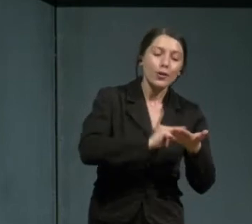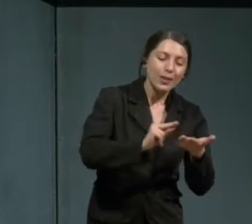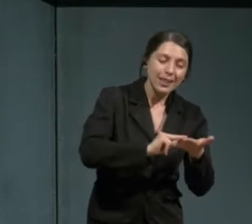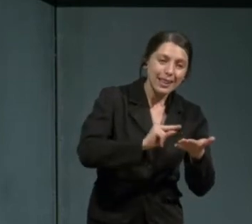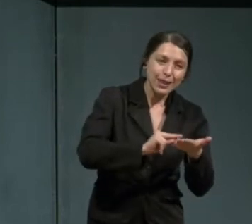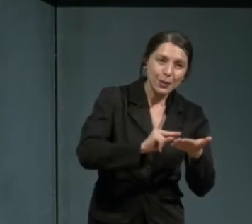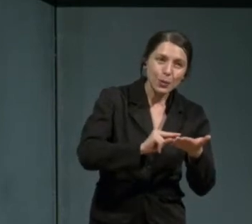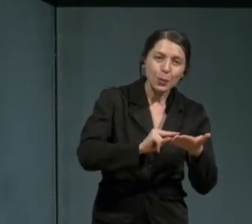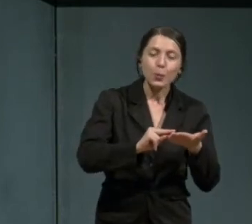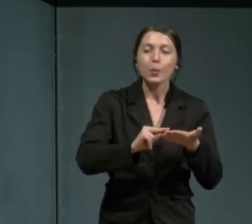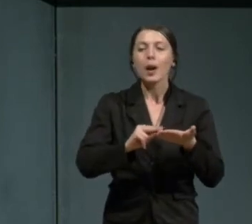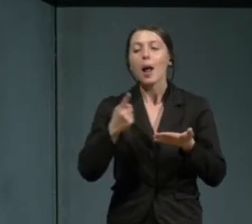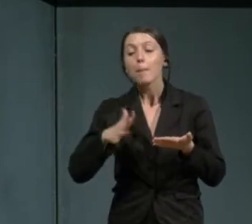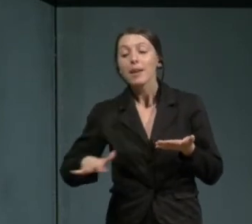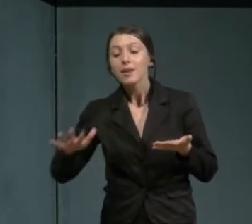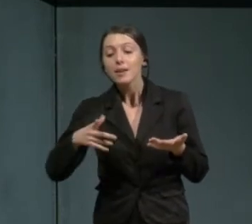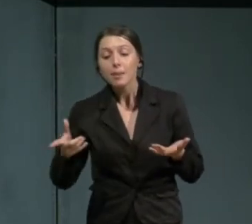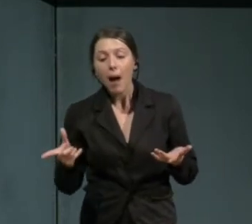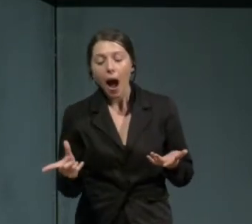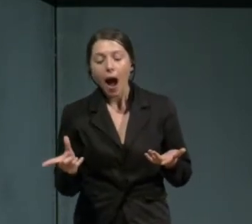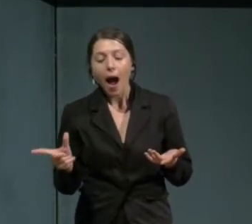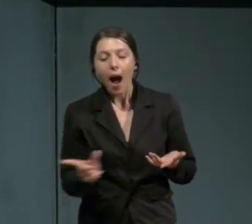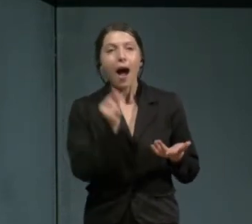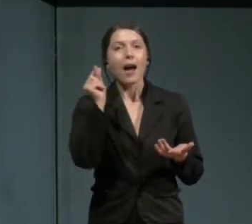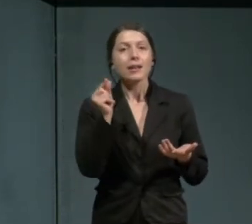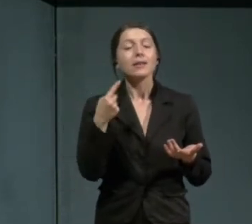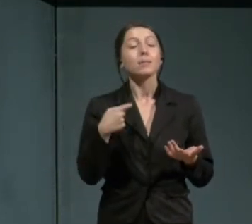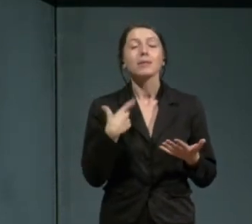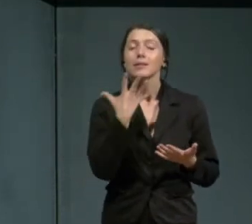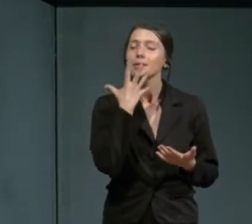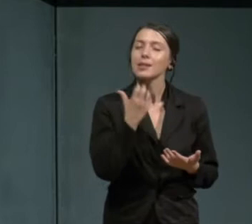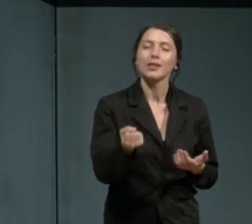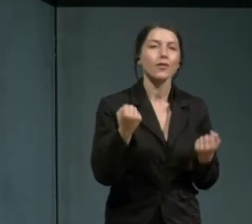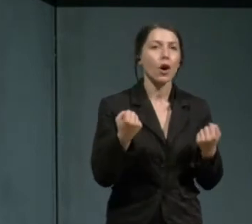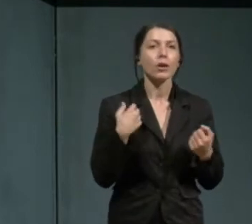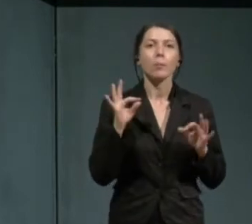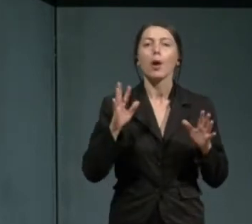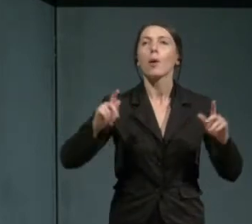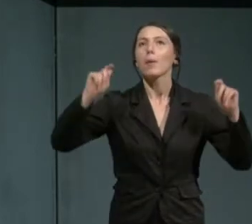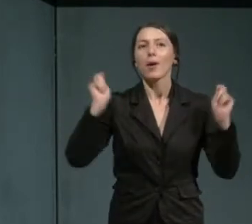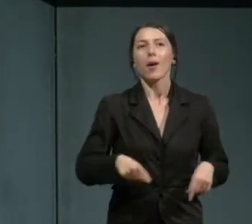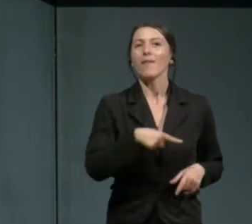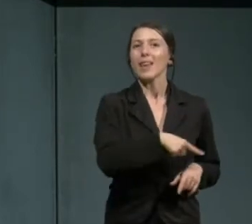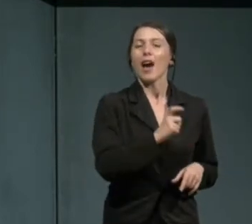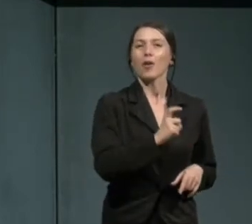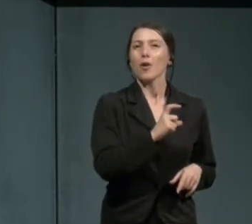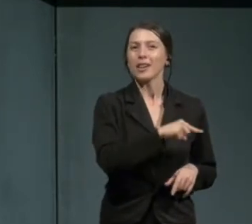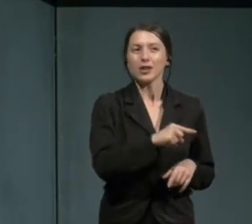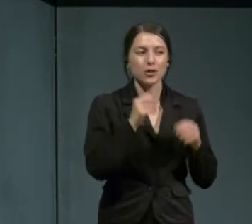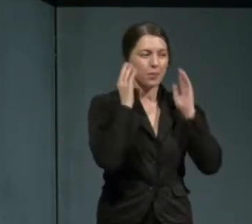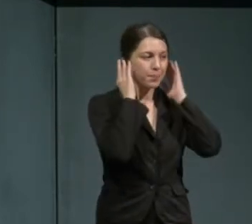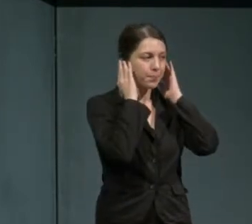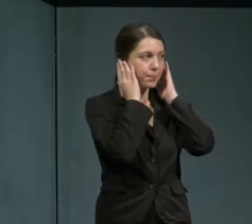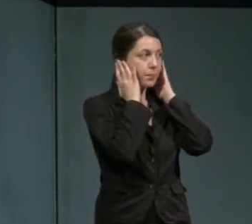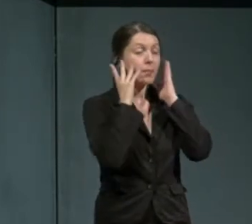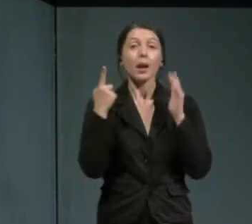saper cogliere questi spazi ebbene mi attira tantissimo e questo da quando scritto cornish kennedy su questa frontiera